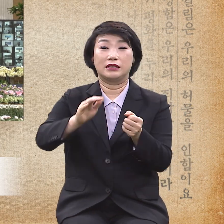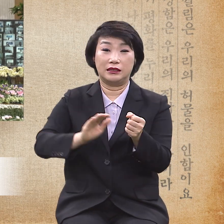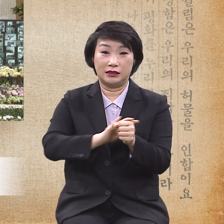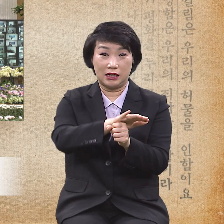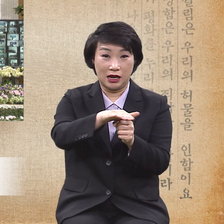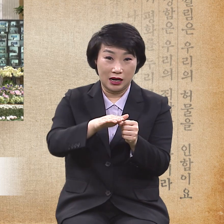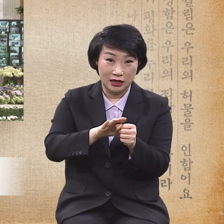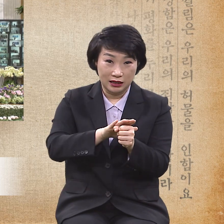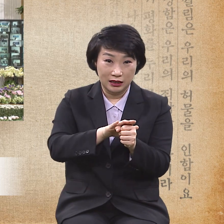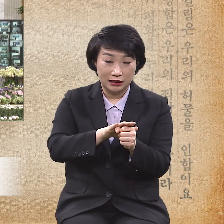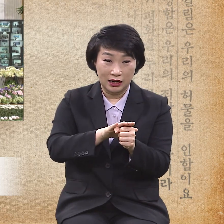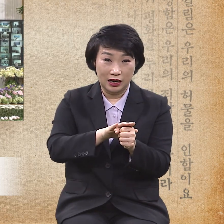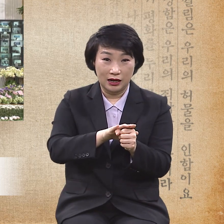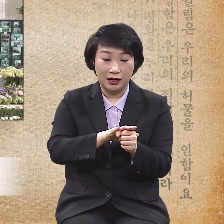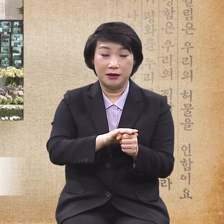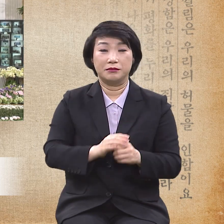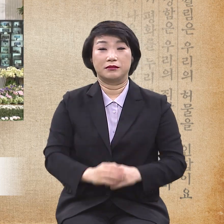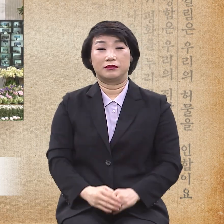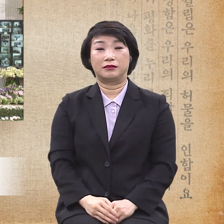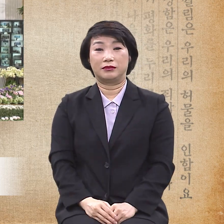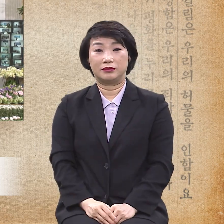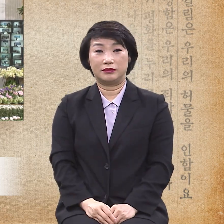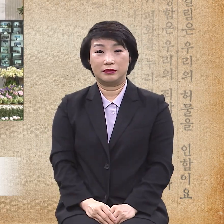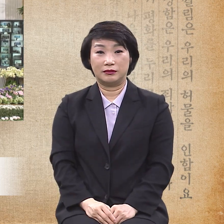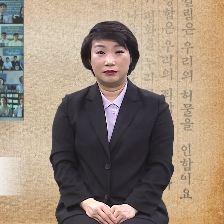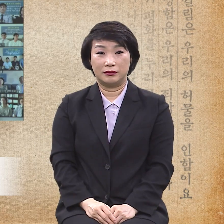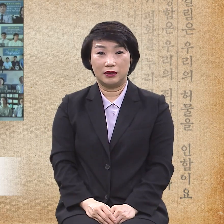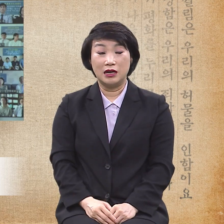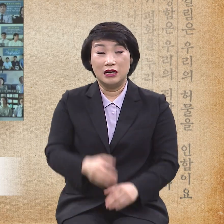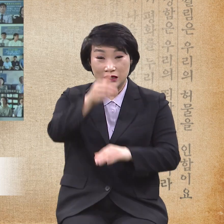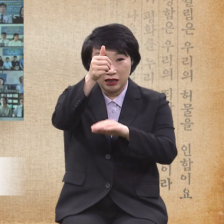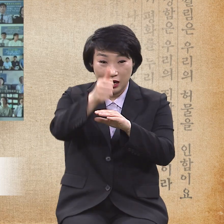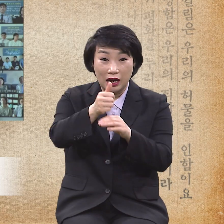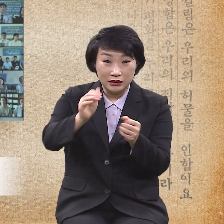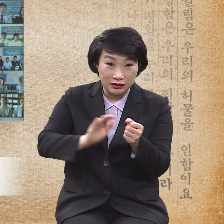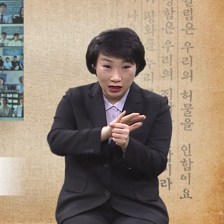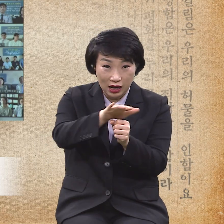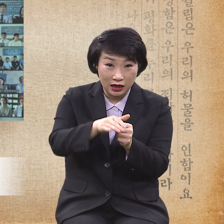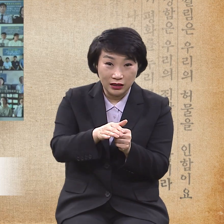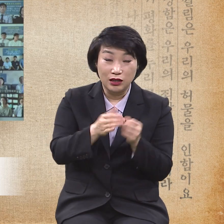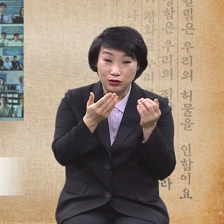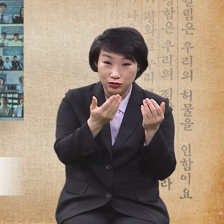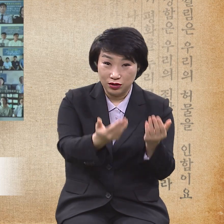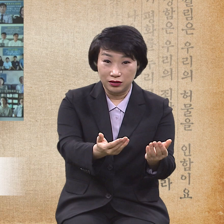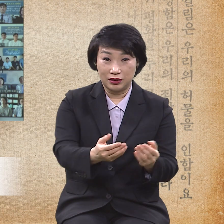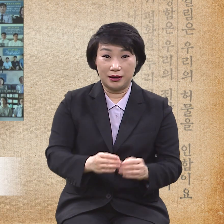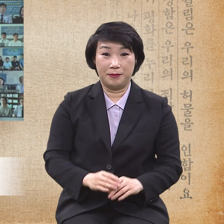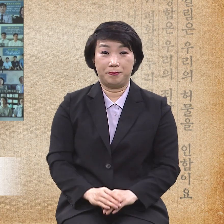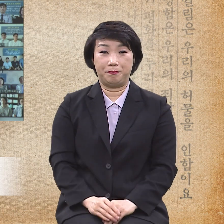끝까지 사랑하셨다. 끝까지 사랑하시니라.